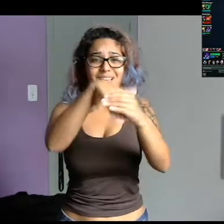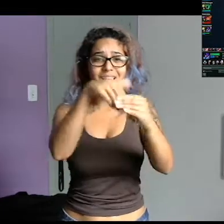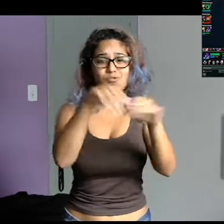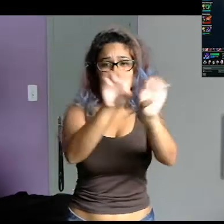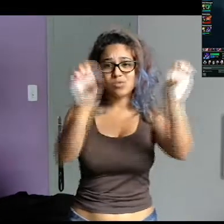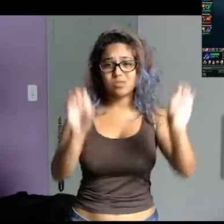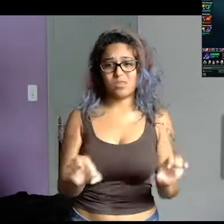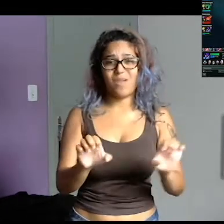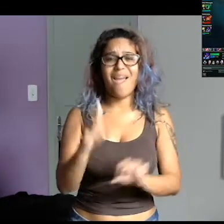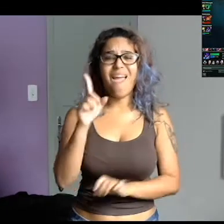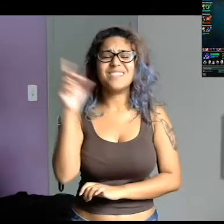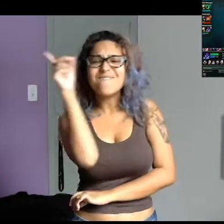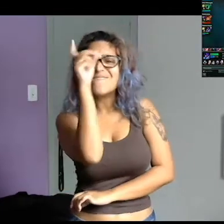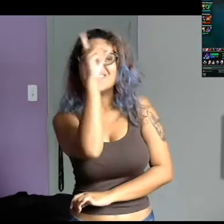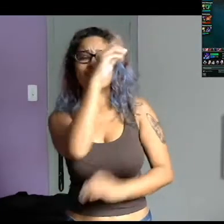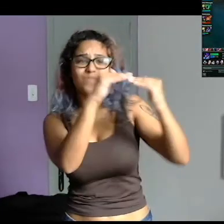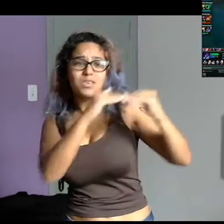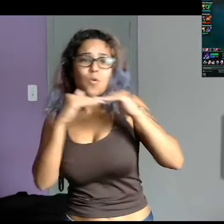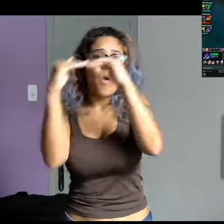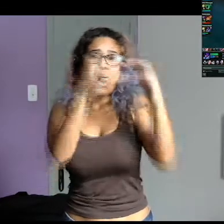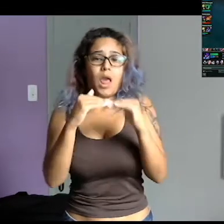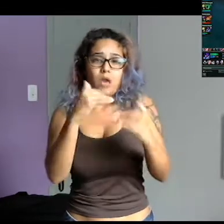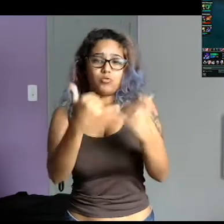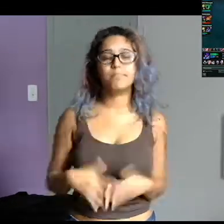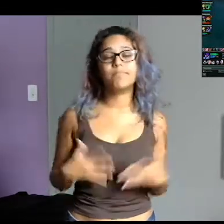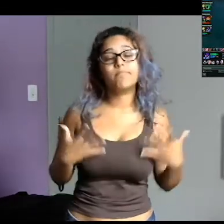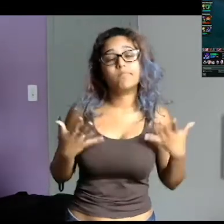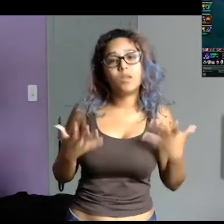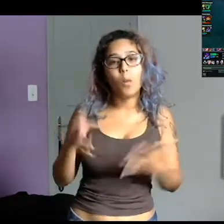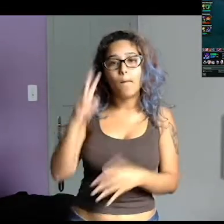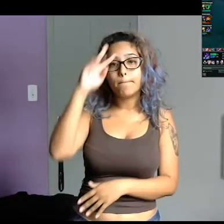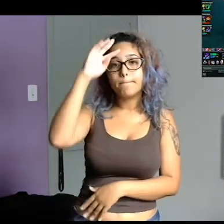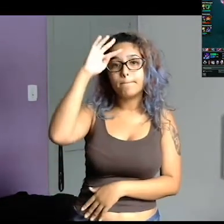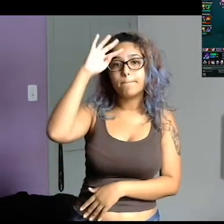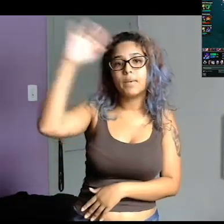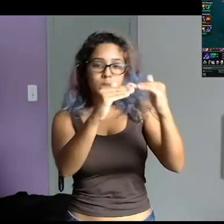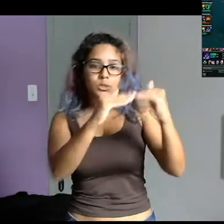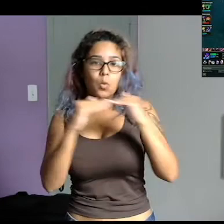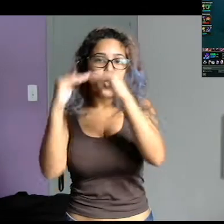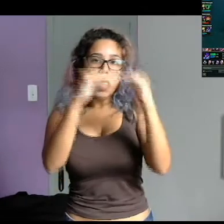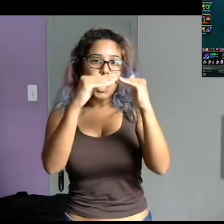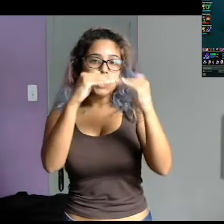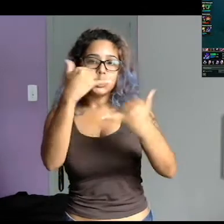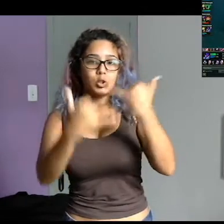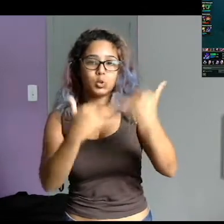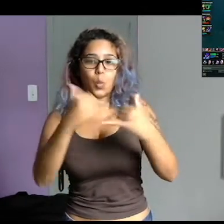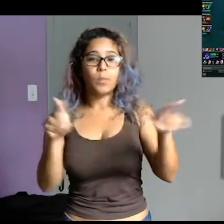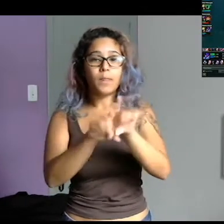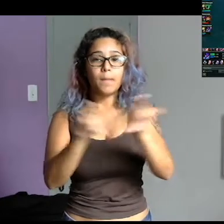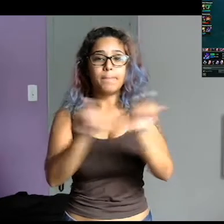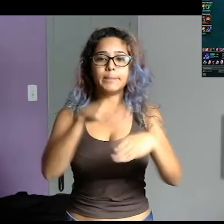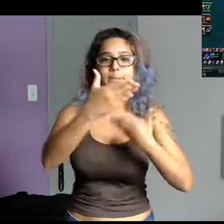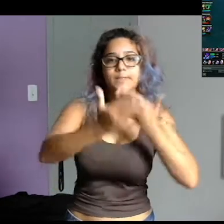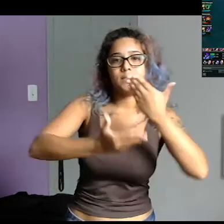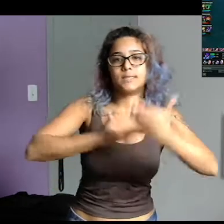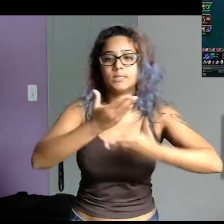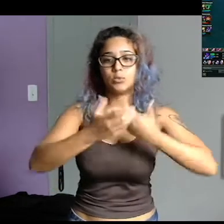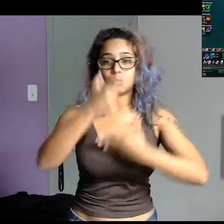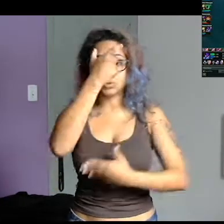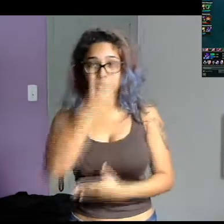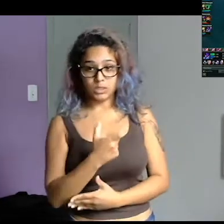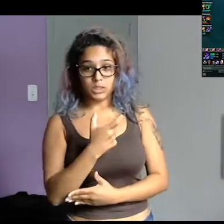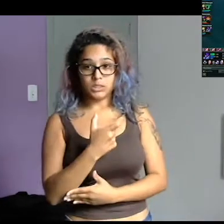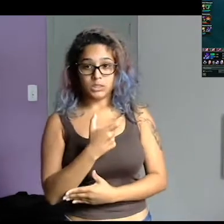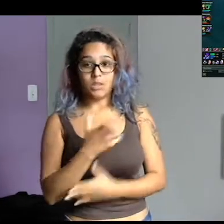mais complexo fica, inclusive, para balancear, pensando no futuro e pensar em todas as interações dos campeões e itens, etc. Não só balancear, mas também para os